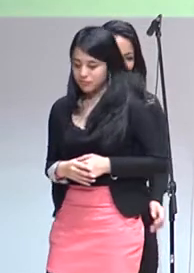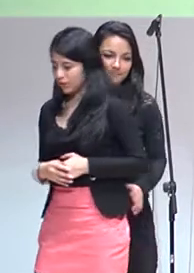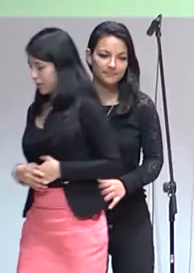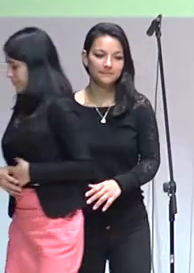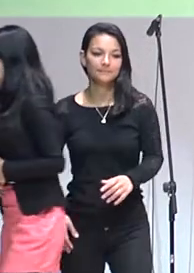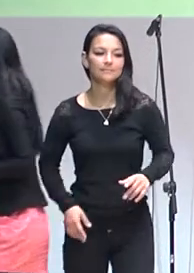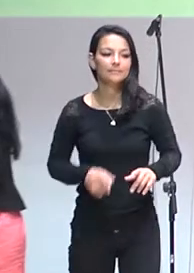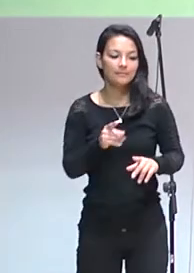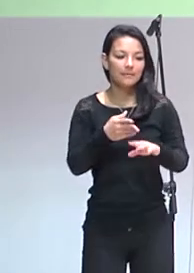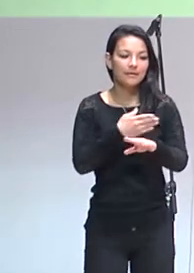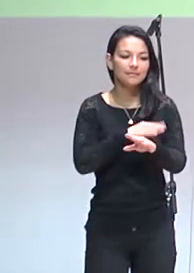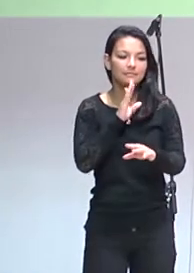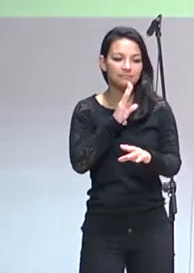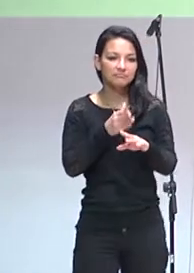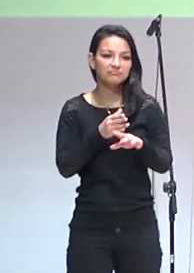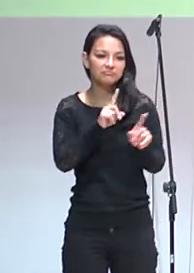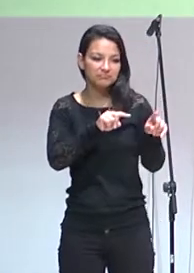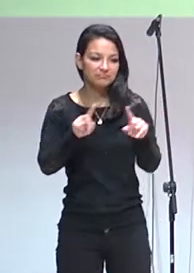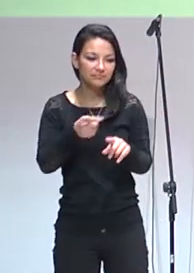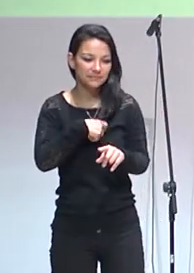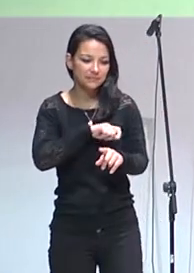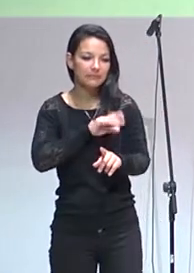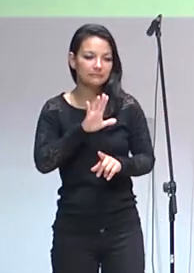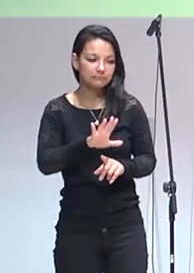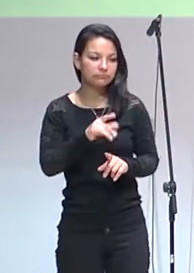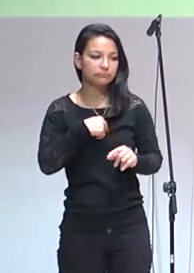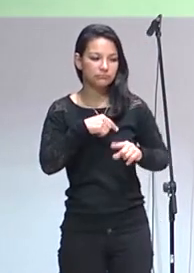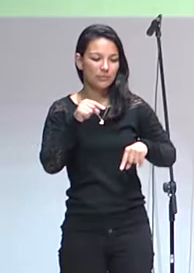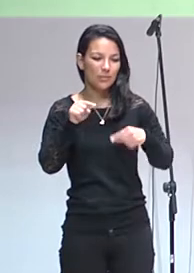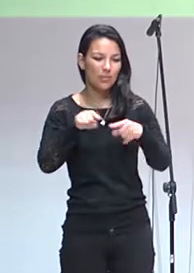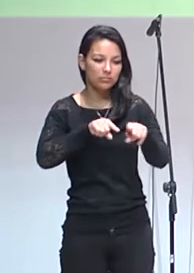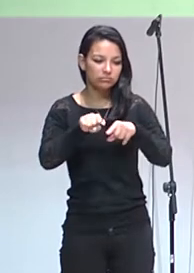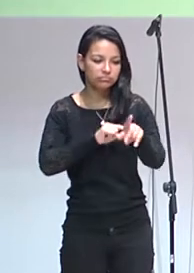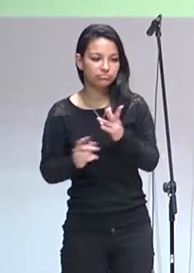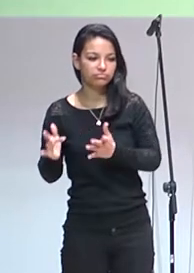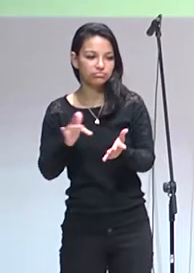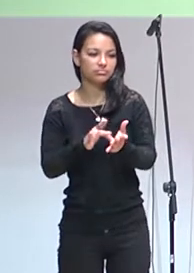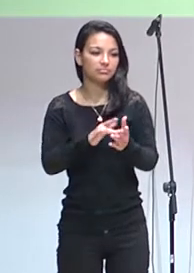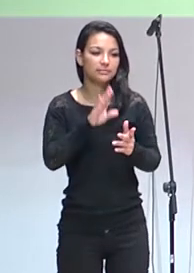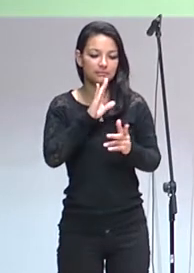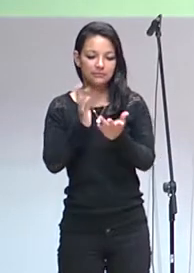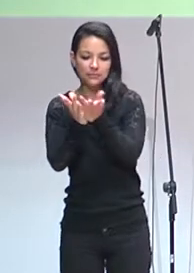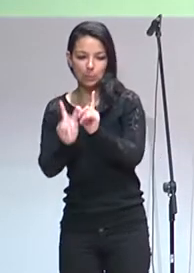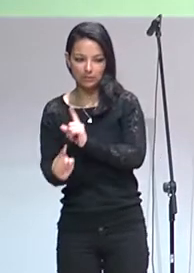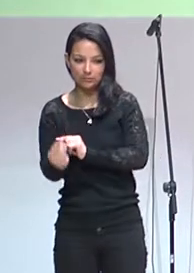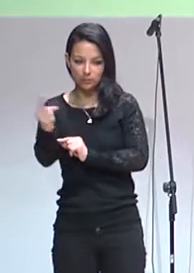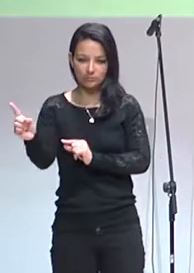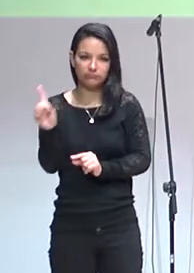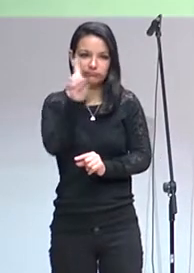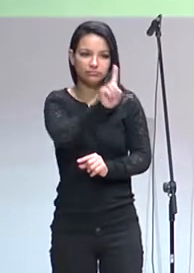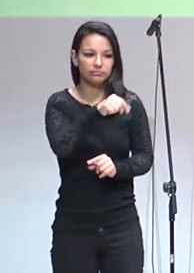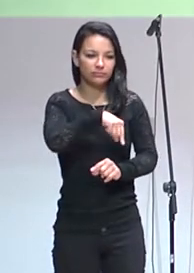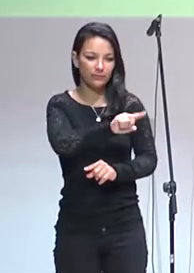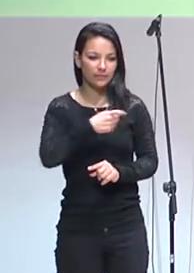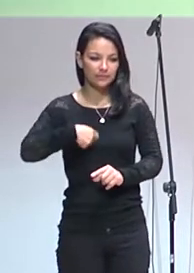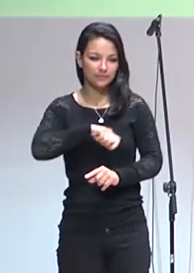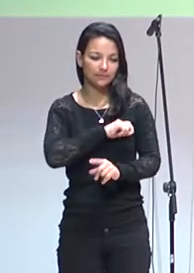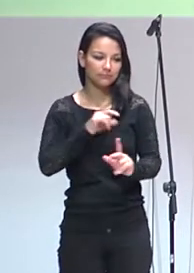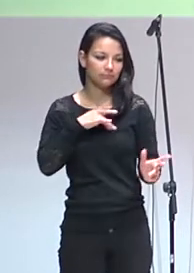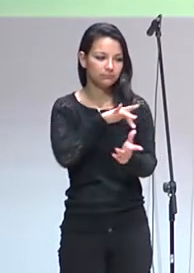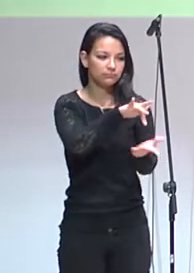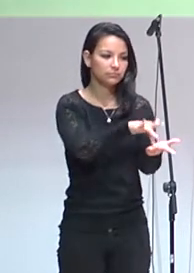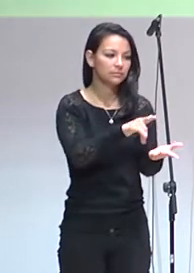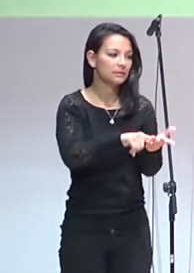Han estado en España a través de los concursos de la ruta Quetzal. Una estudiante estuvo en España con un ensayo